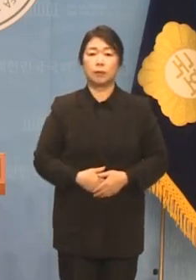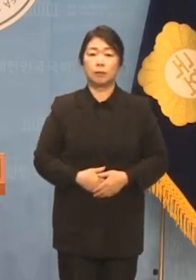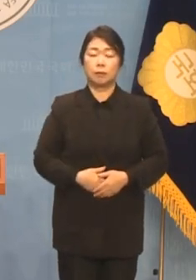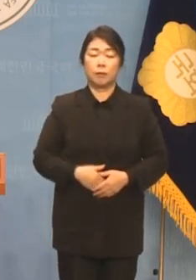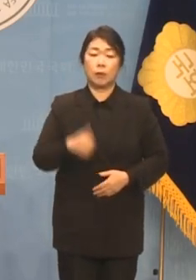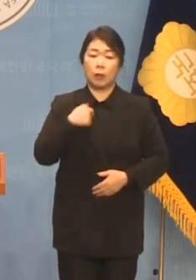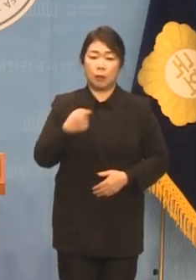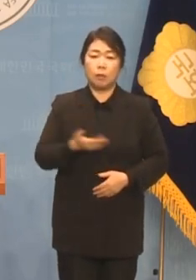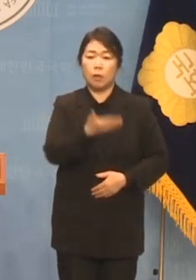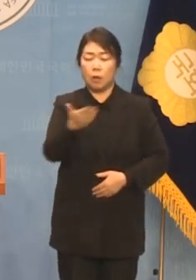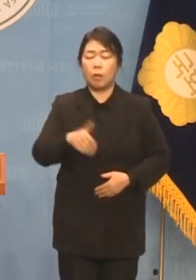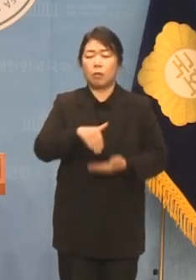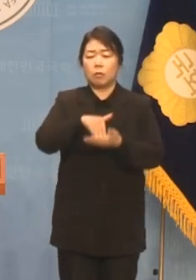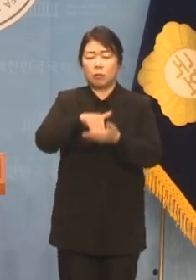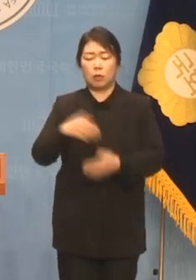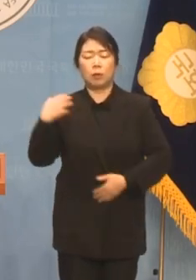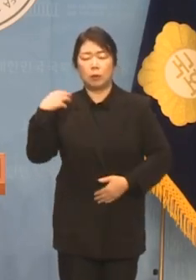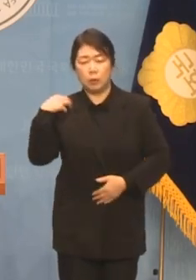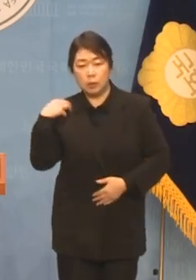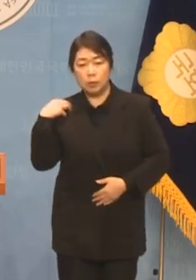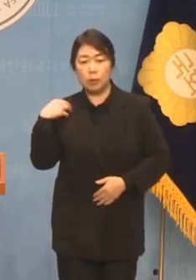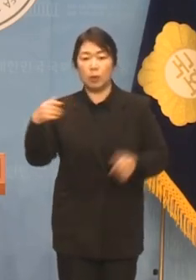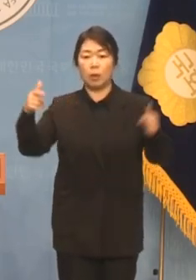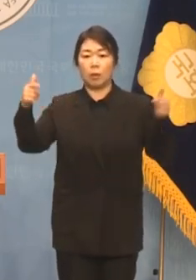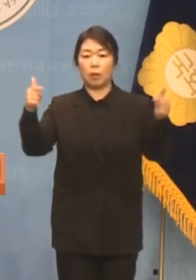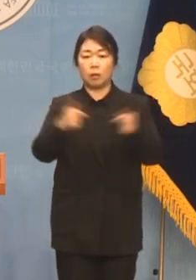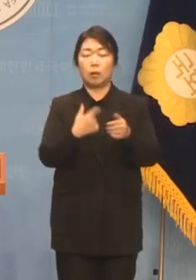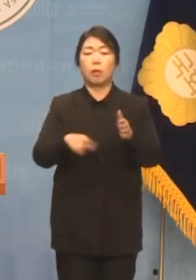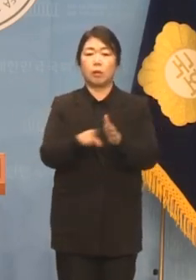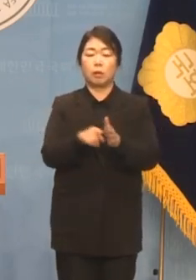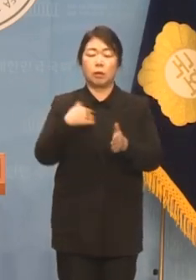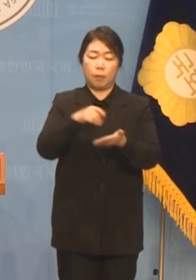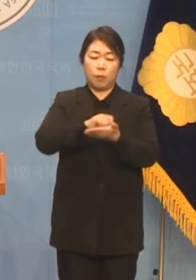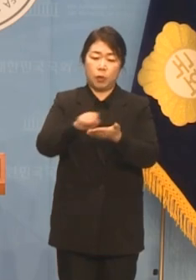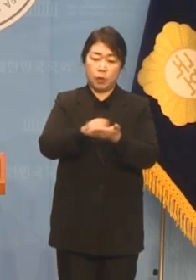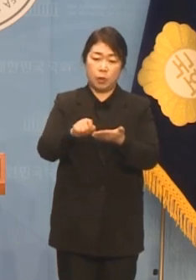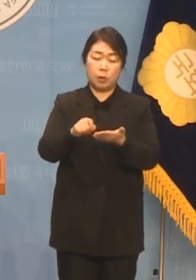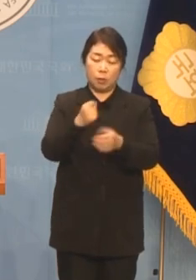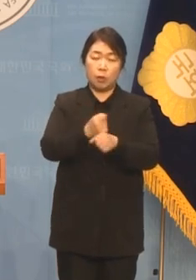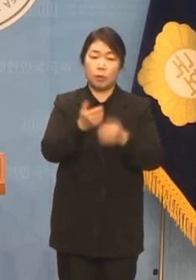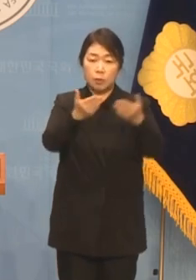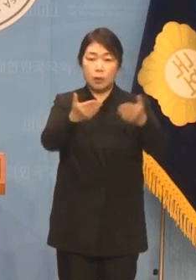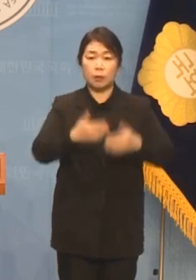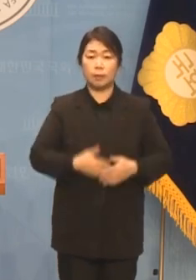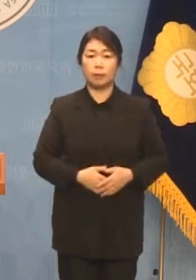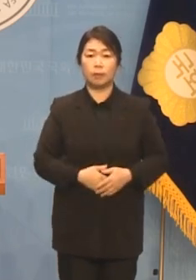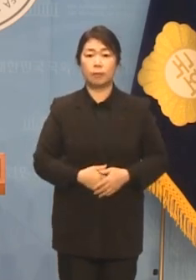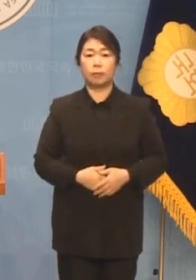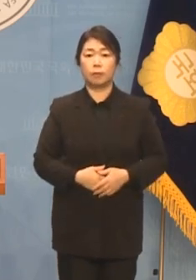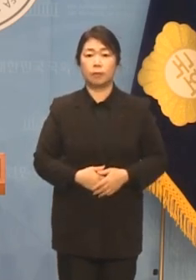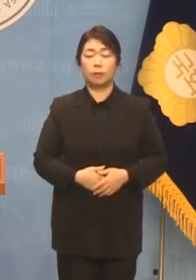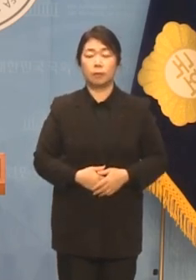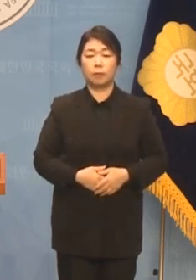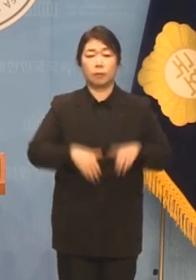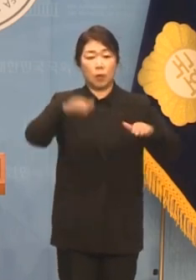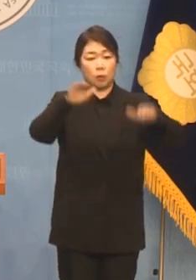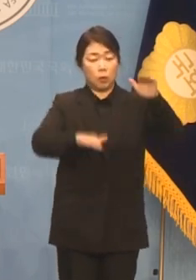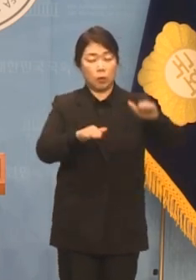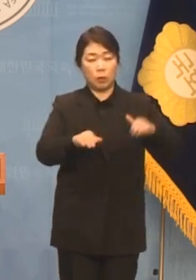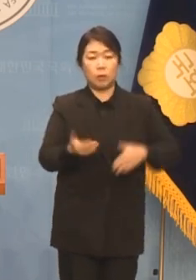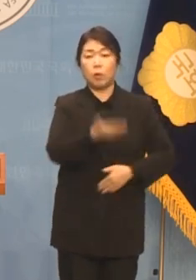여러분의 무거운 짐을 덜어주기 위해이 편지를 씁니다 불공정은 여러분의